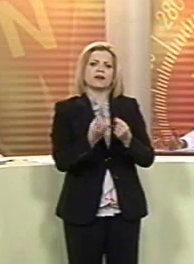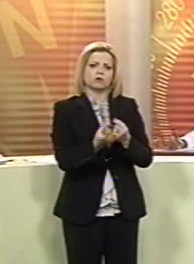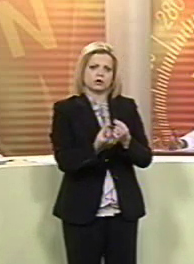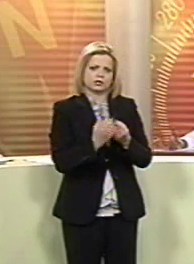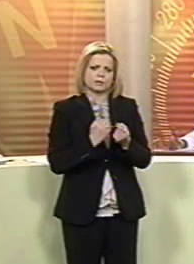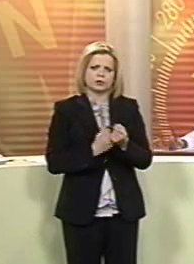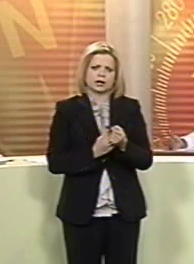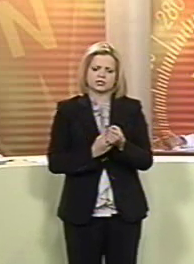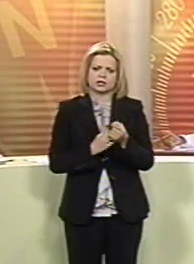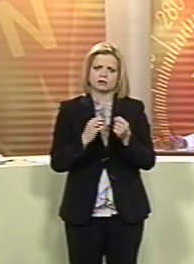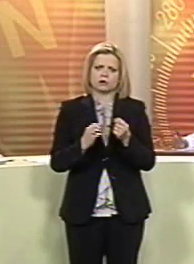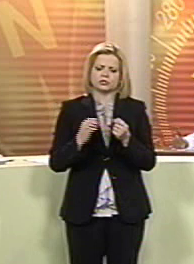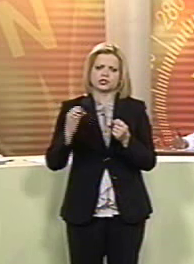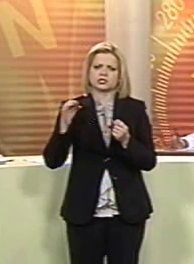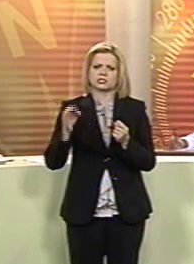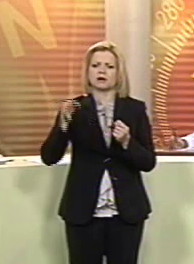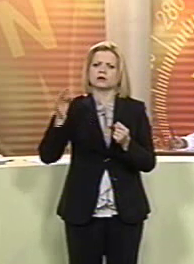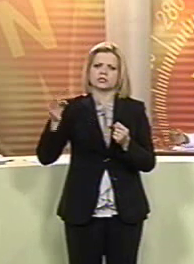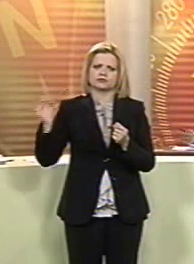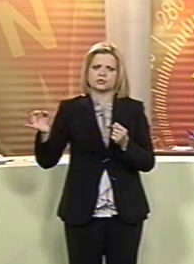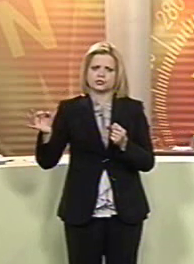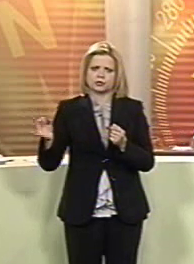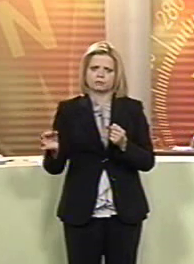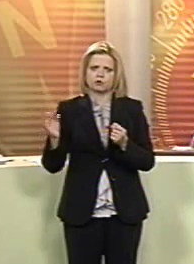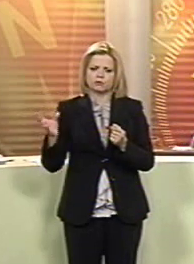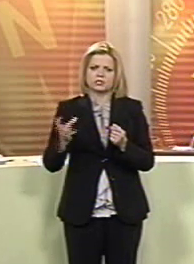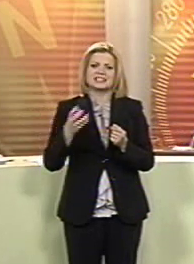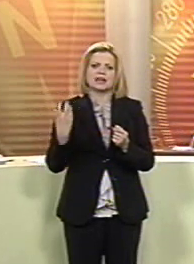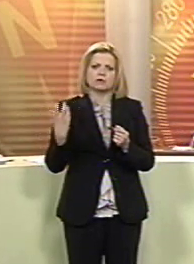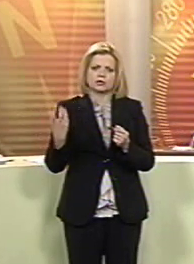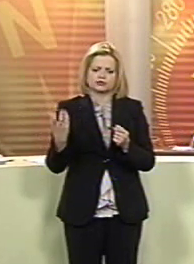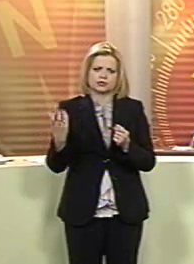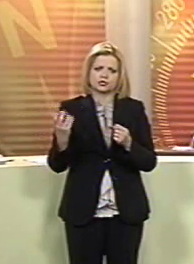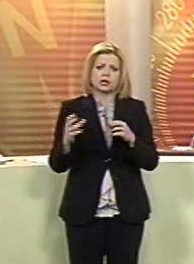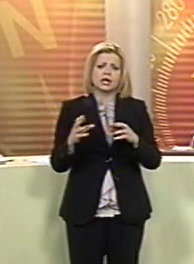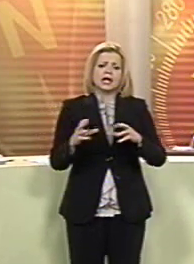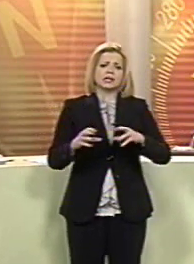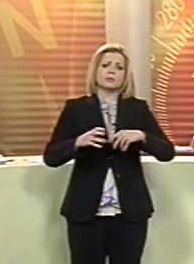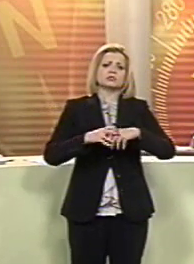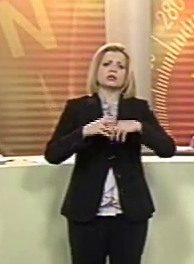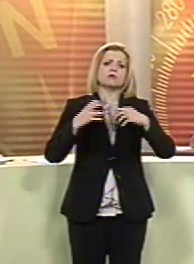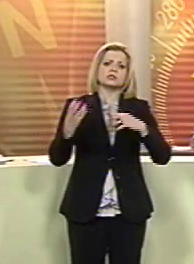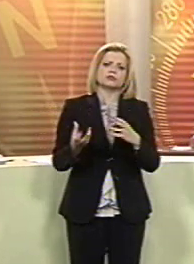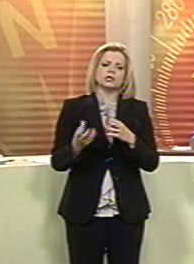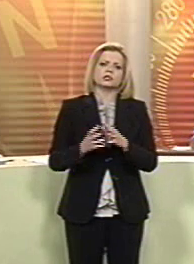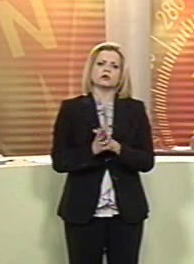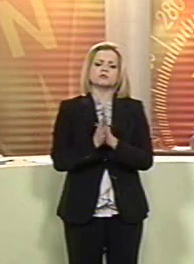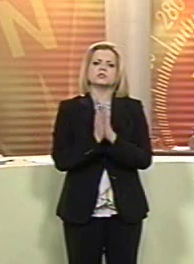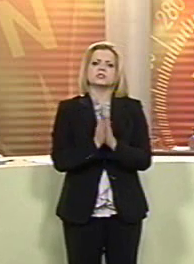valor que está por trás dele. Qual seja? Segurança jurídica. Como assim segurança jurídica? É que por segurança jurídica nós